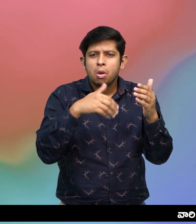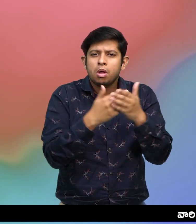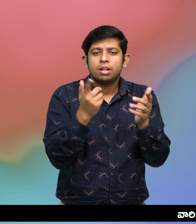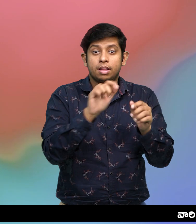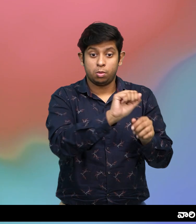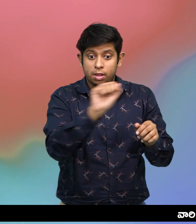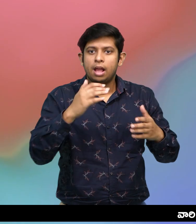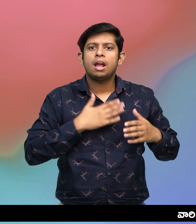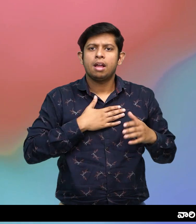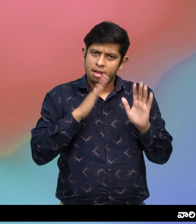దశలలో